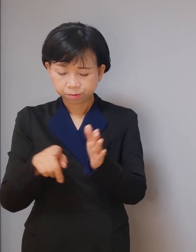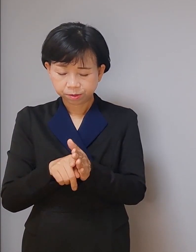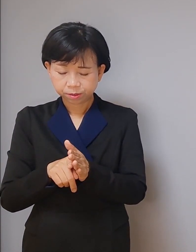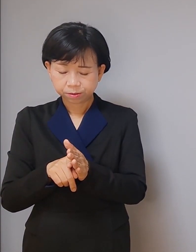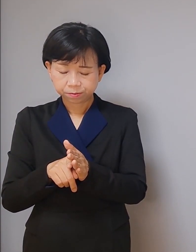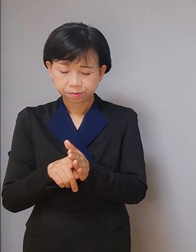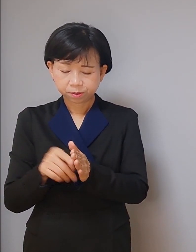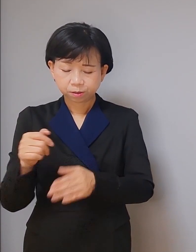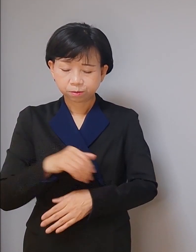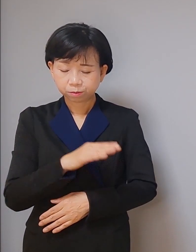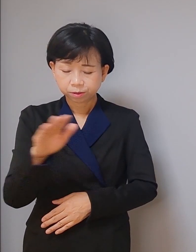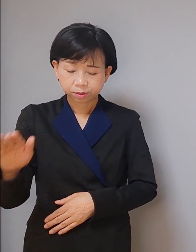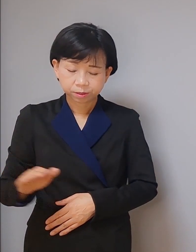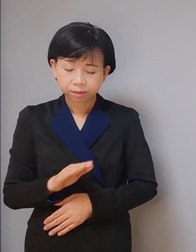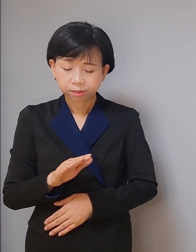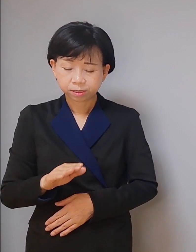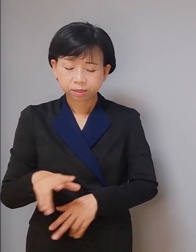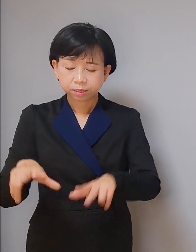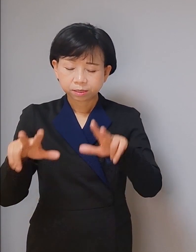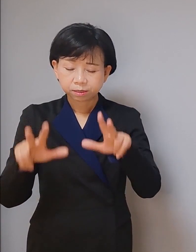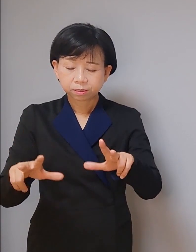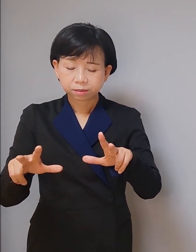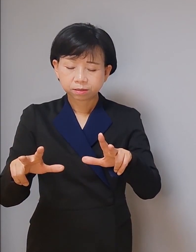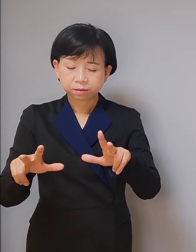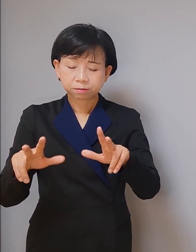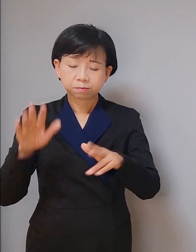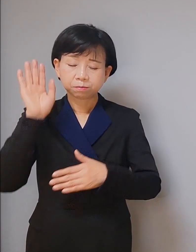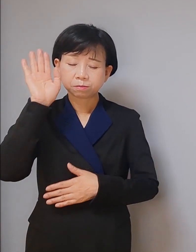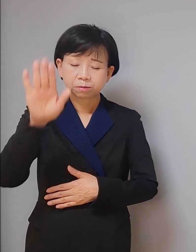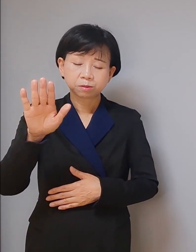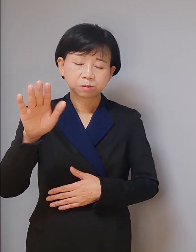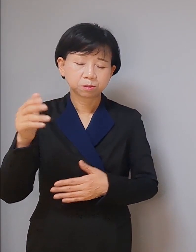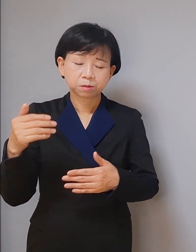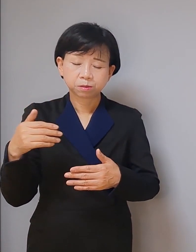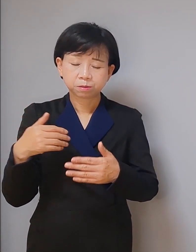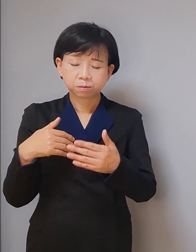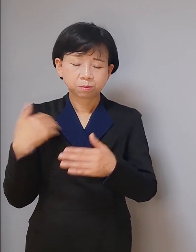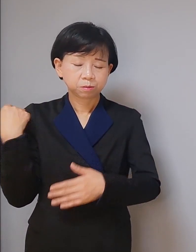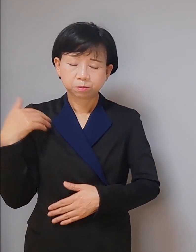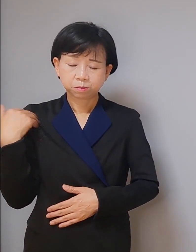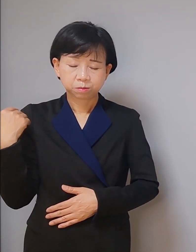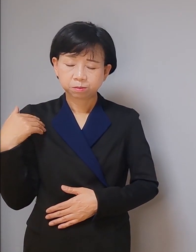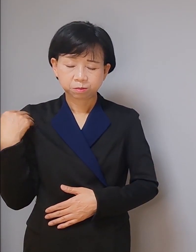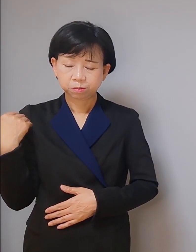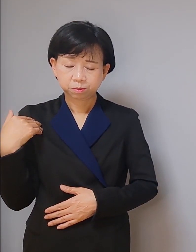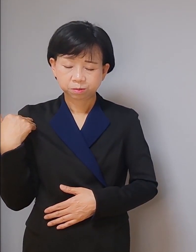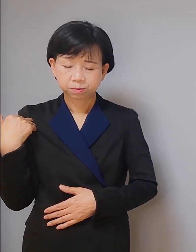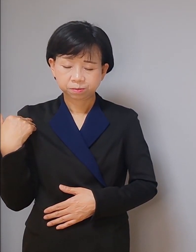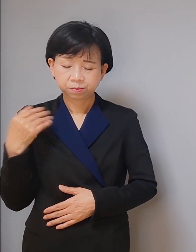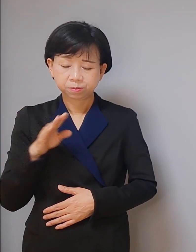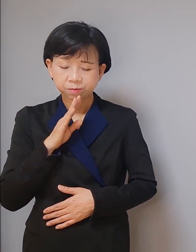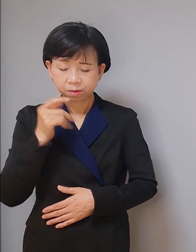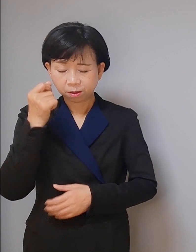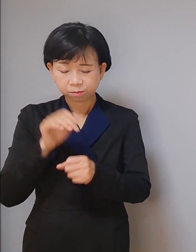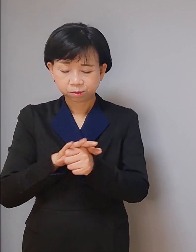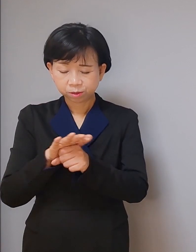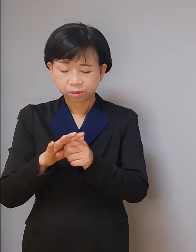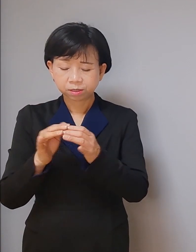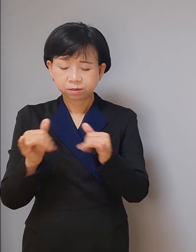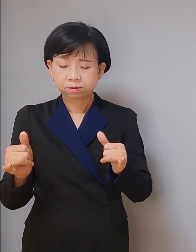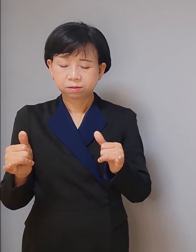믿습니다. 우리는 당장 눈앞의 현실도 알지 못하는 정말로